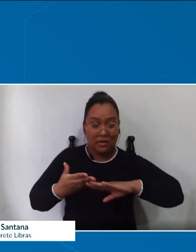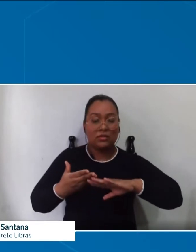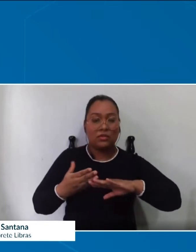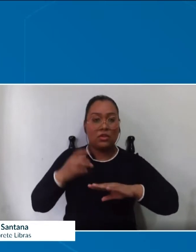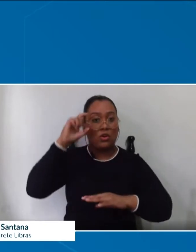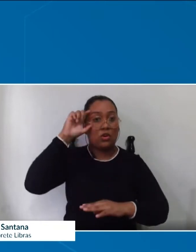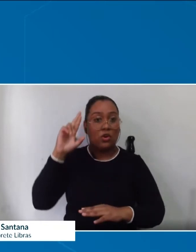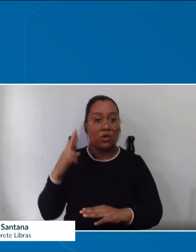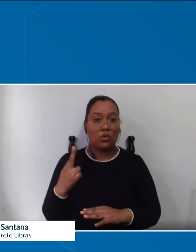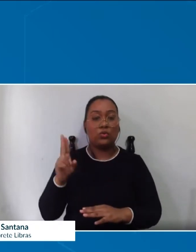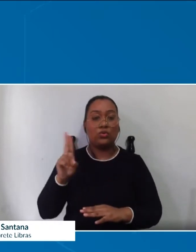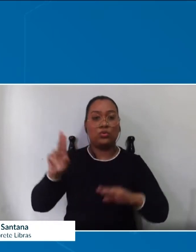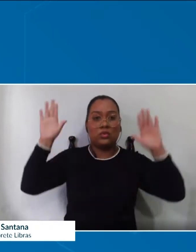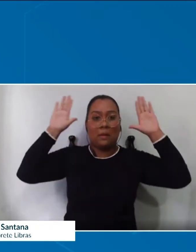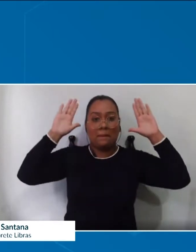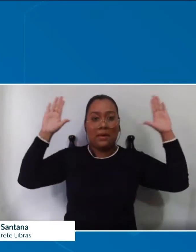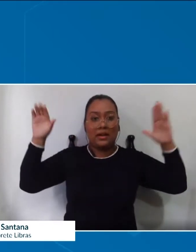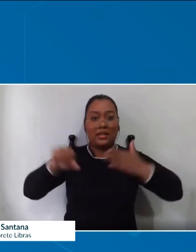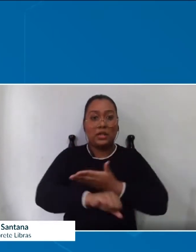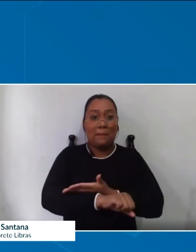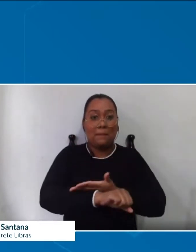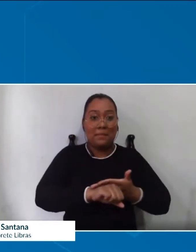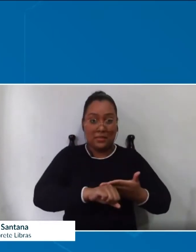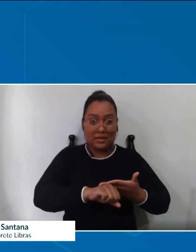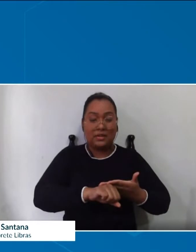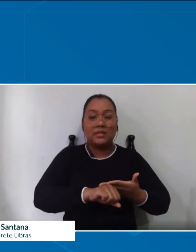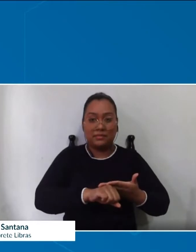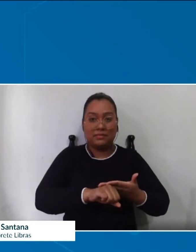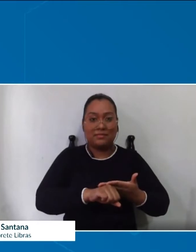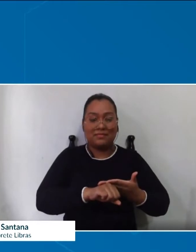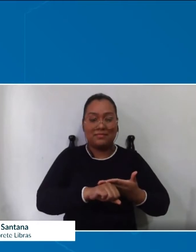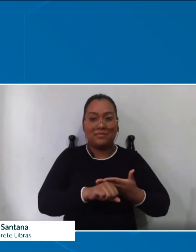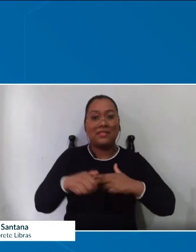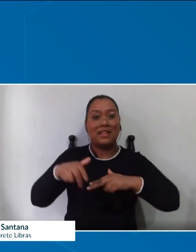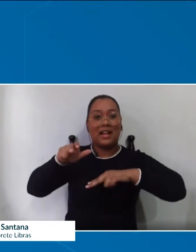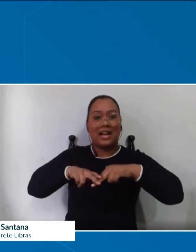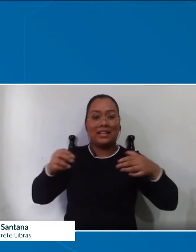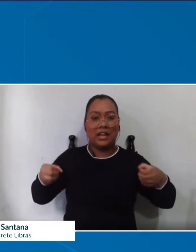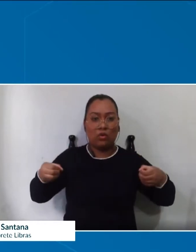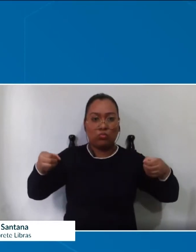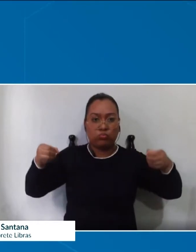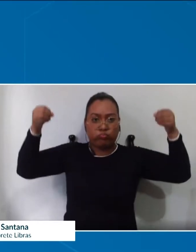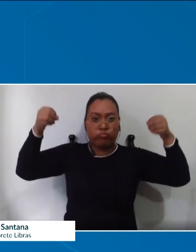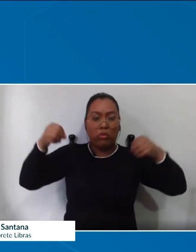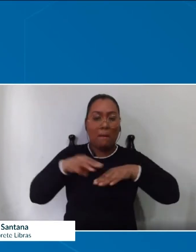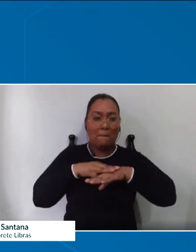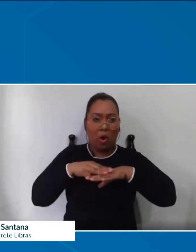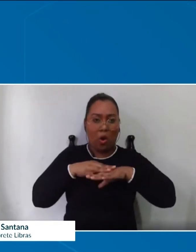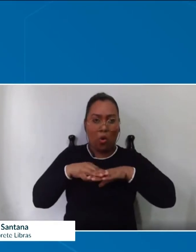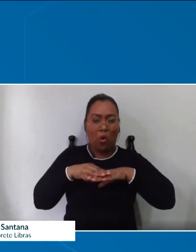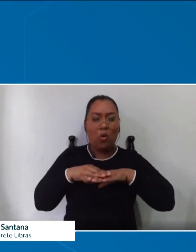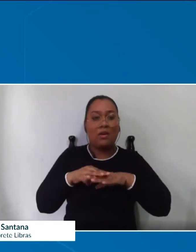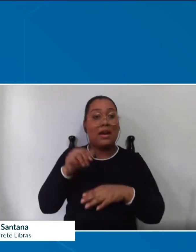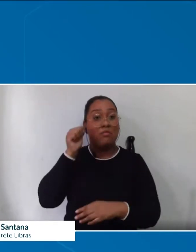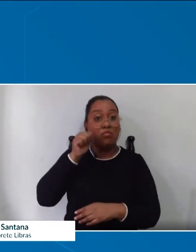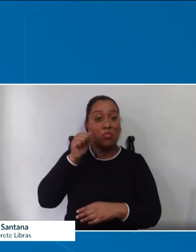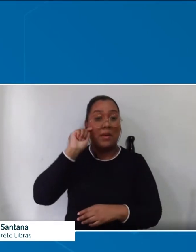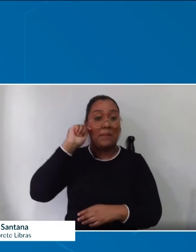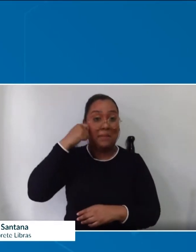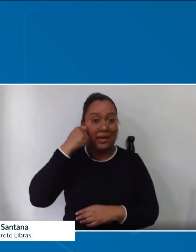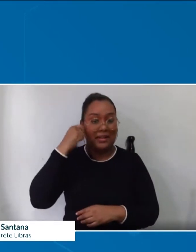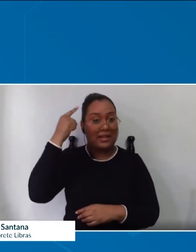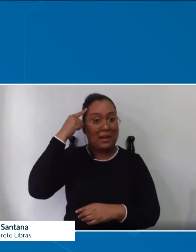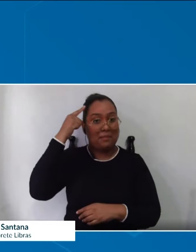está com uma parede branca atrás dela, uma cadeira de madeira escura aí do seu lado. Ela é uma mulher de pele preta,